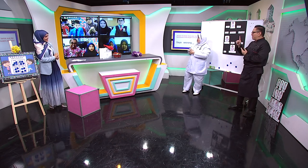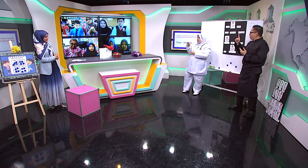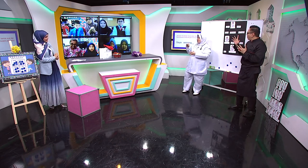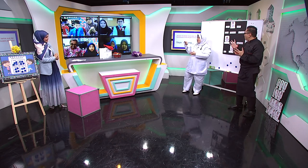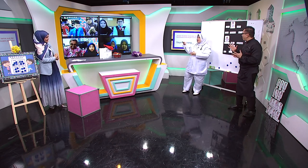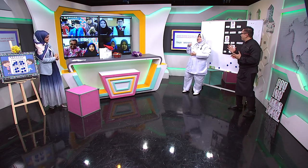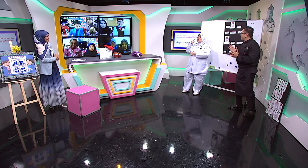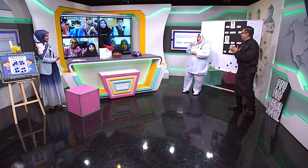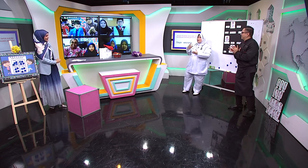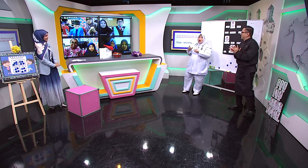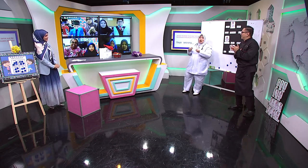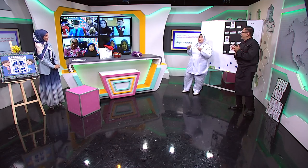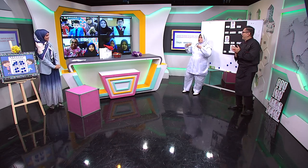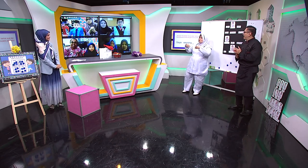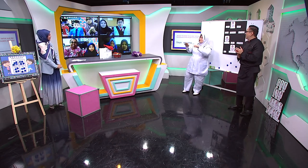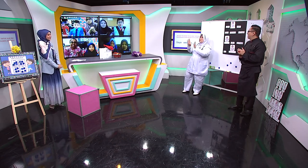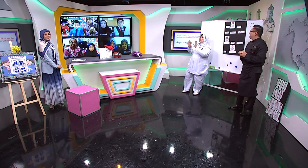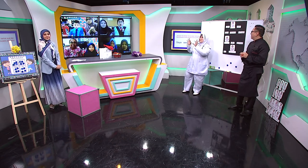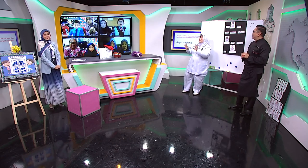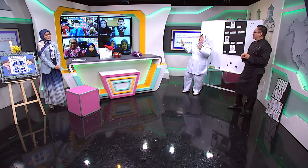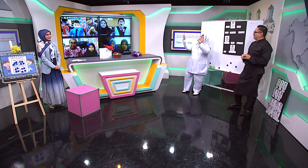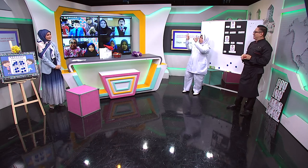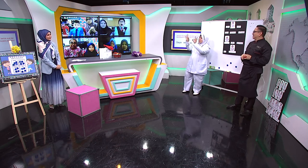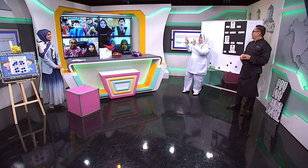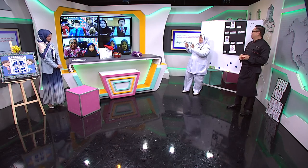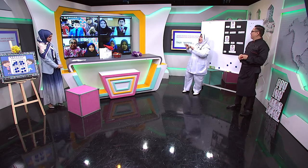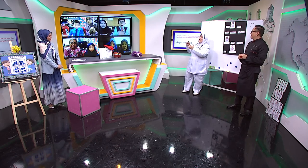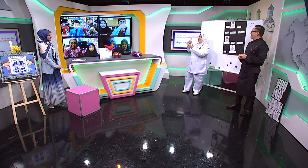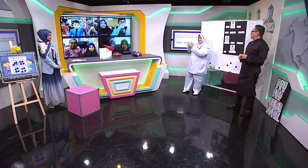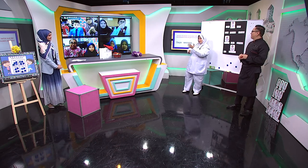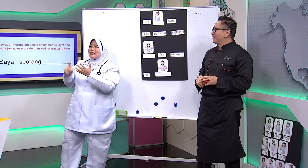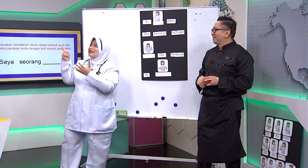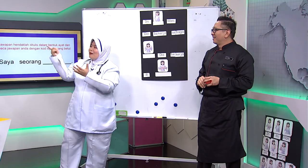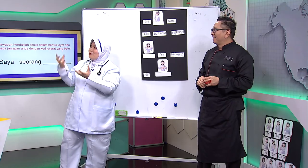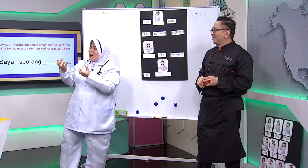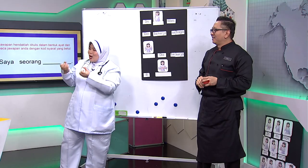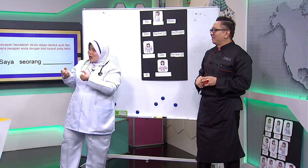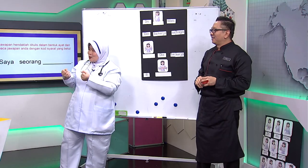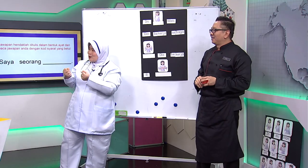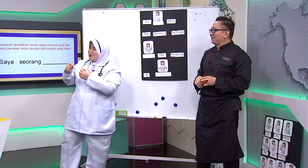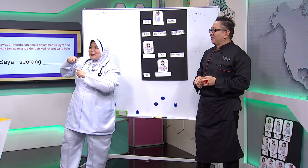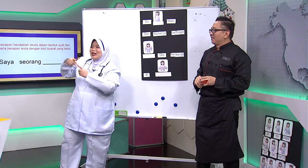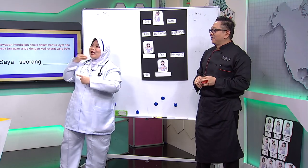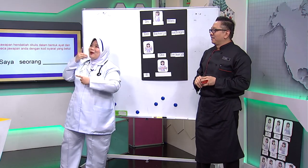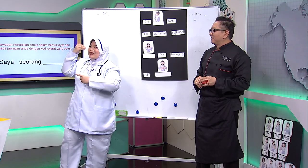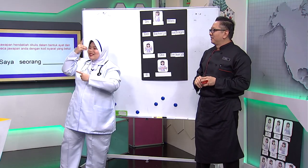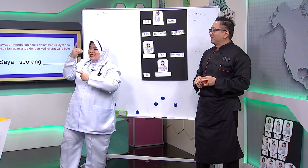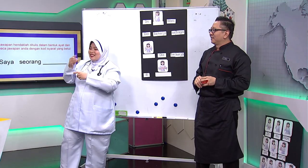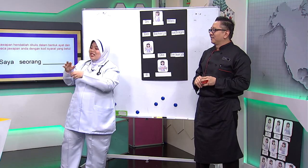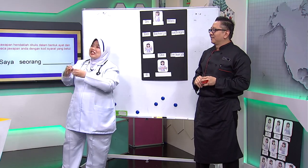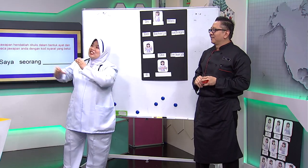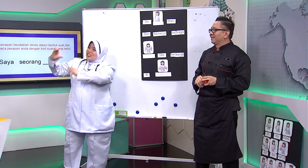Okay. Pilih seorang je. Siapa mahu cuba bercerita? Apa? apa kamu mahu bila